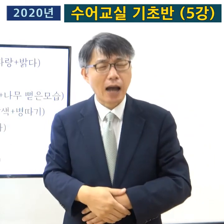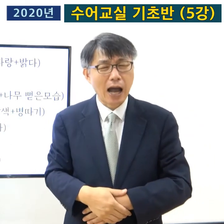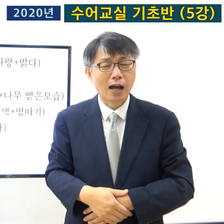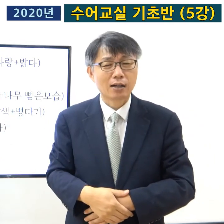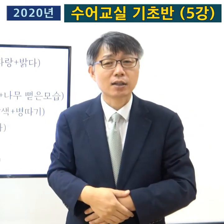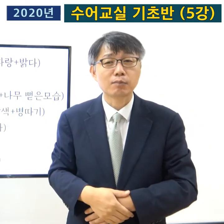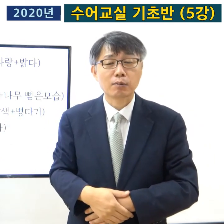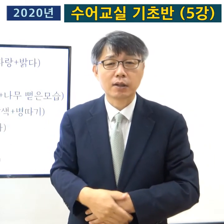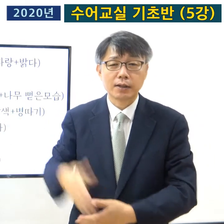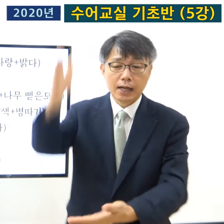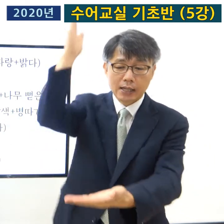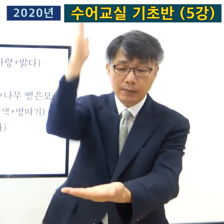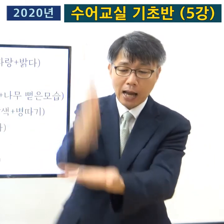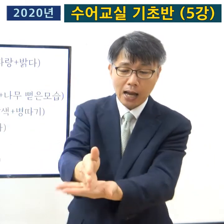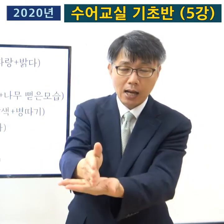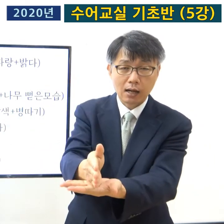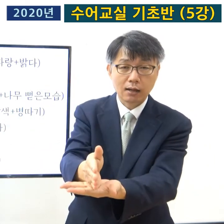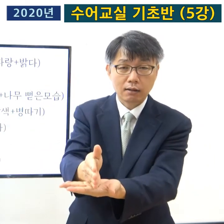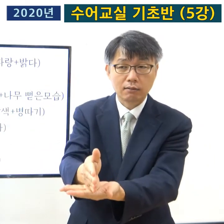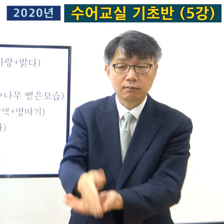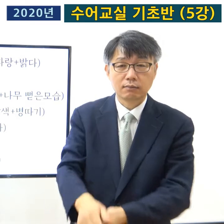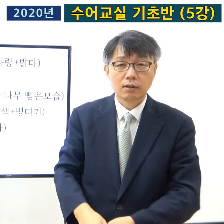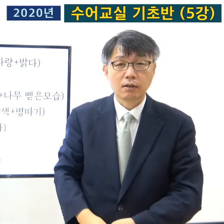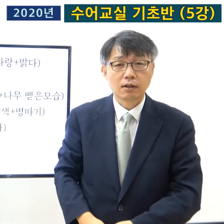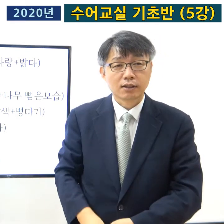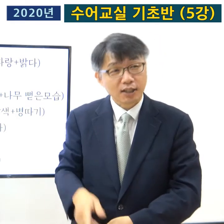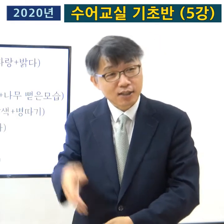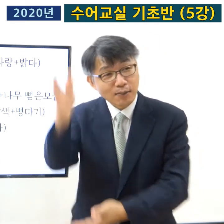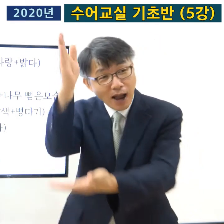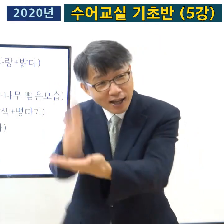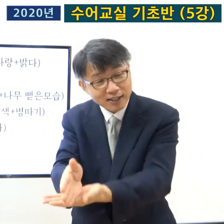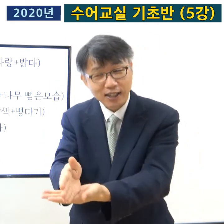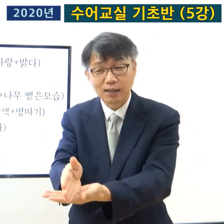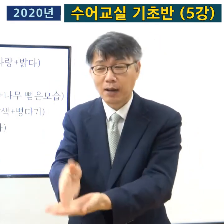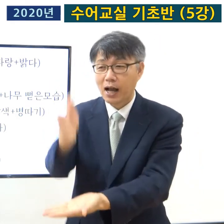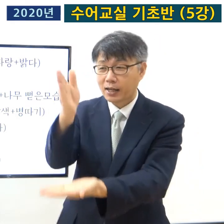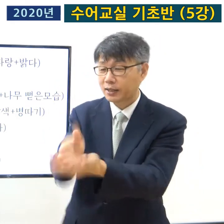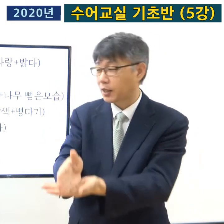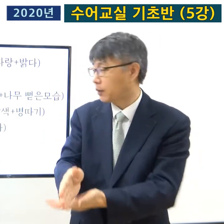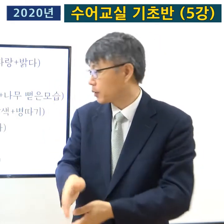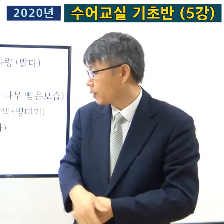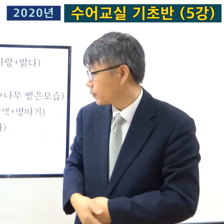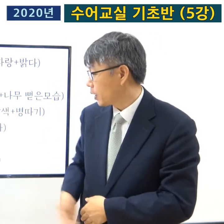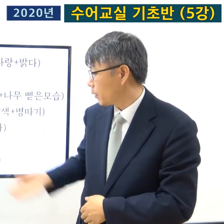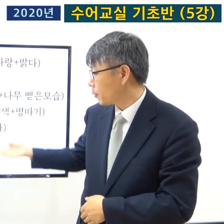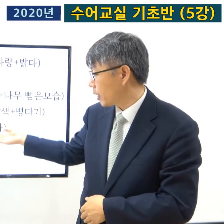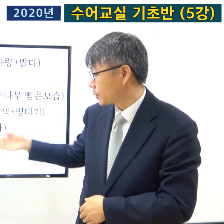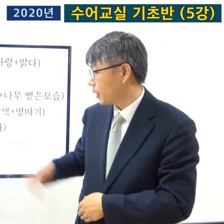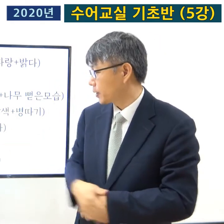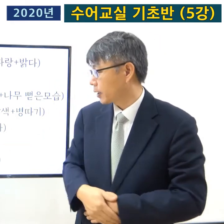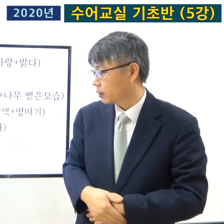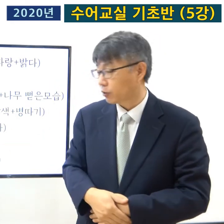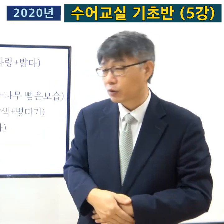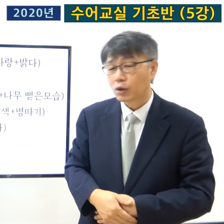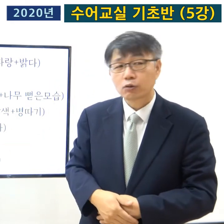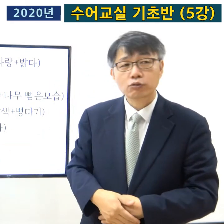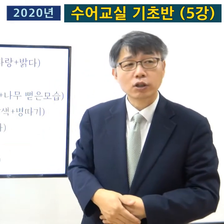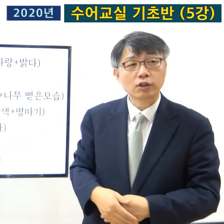마 이런 표현입니다. 하지 마, 장난치지 마 이렇게 할 때 막 이렇게 합니다. 뭐뭐 하지 마 이렇게 하고요. 주는 건 어떻게